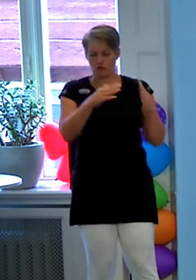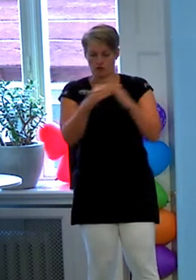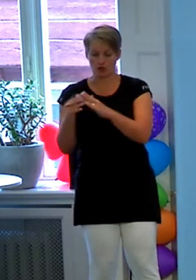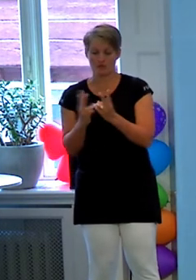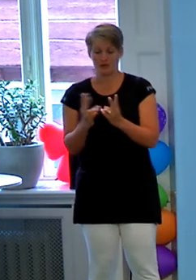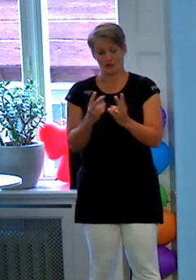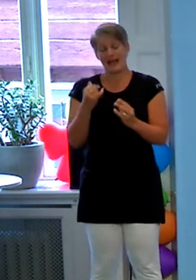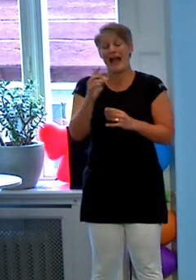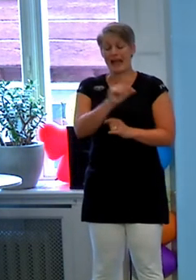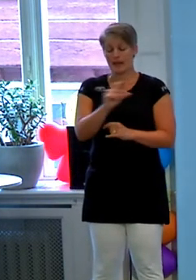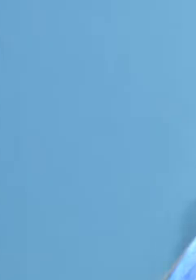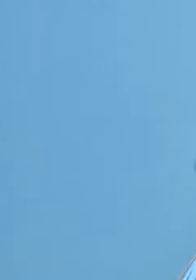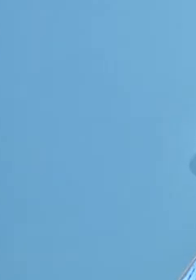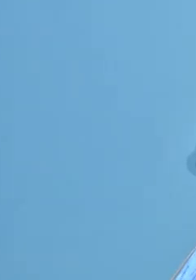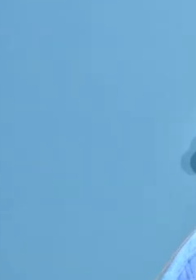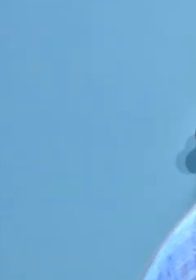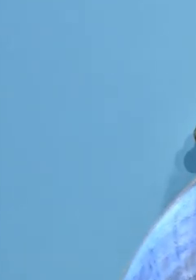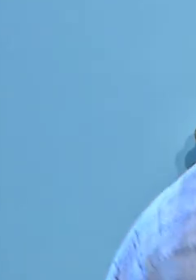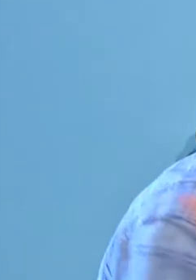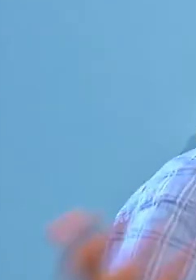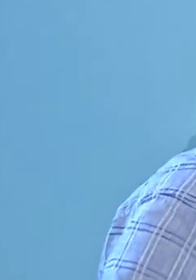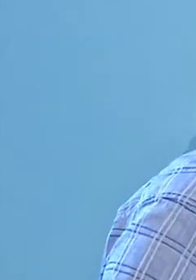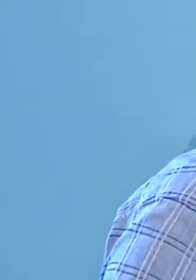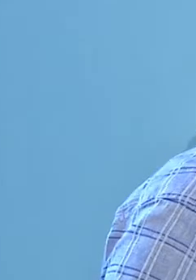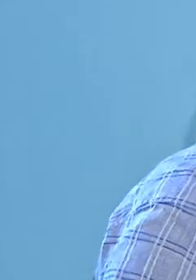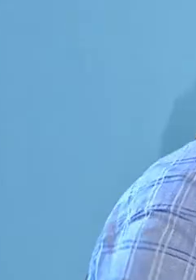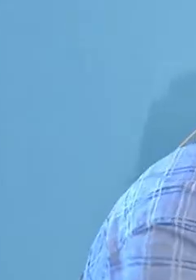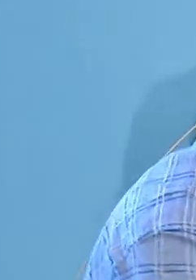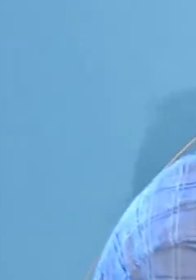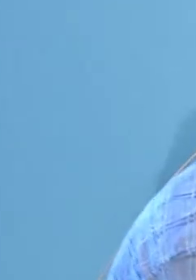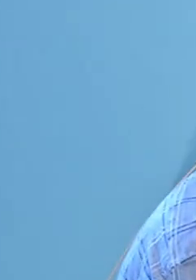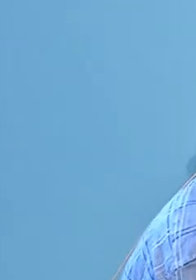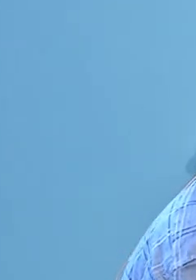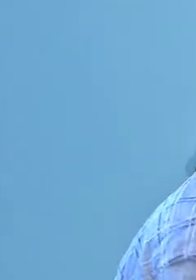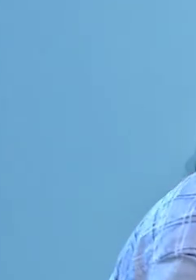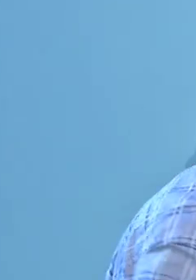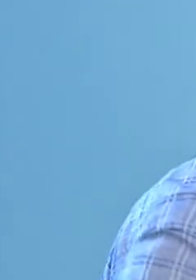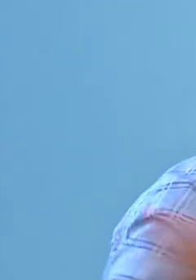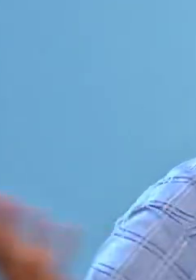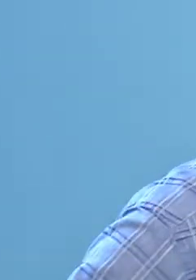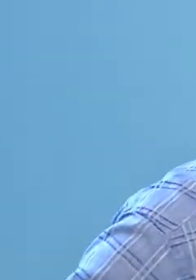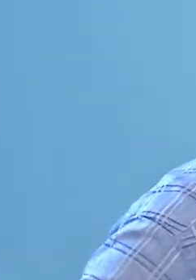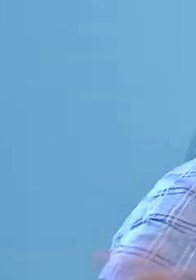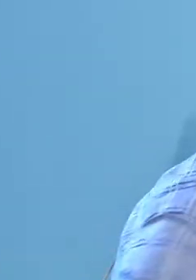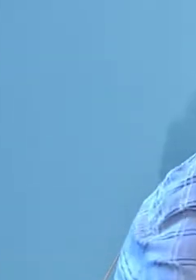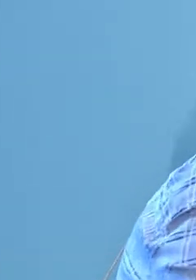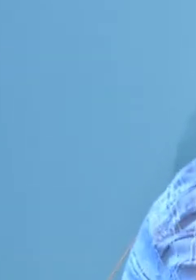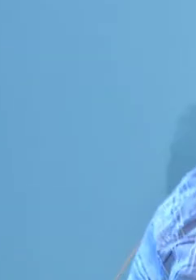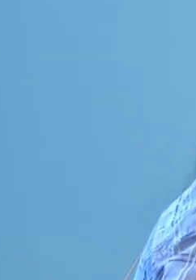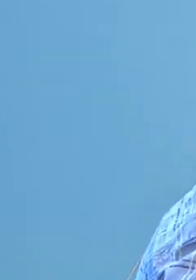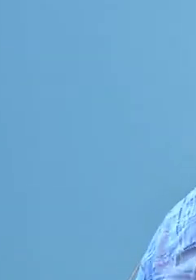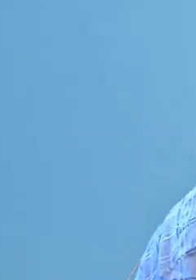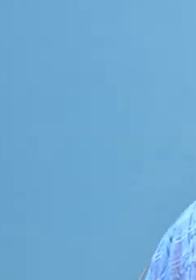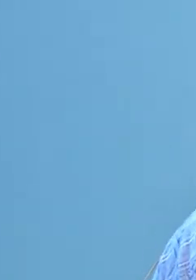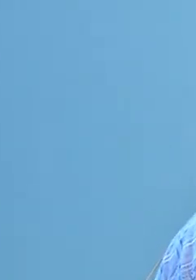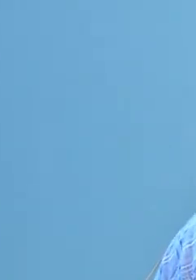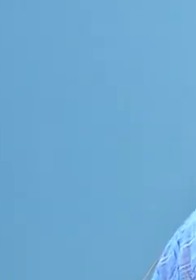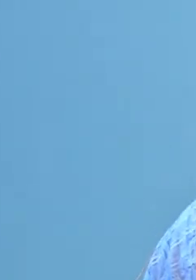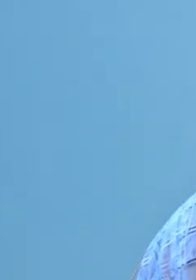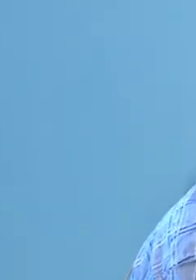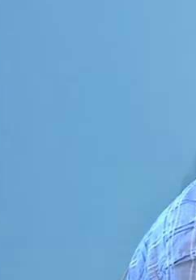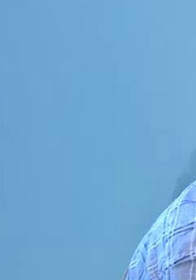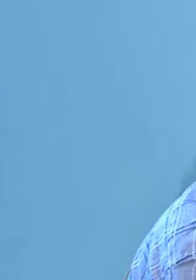idag, det handlar ju om regionalt eller nationellt. Vi företräder ju Öresundsregionen, inte alla kanske, men och vi vill ju